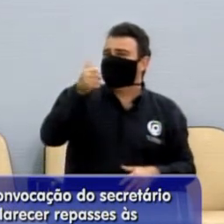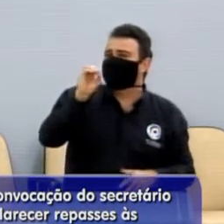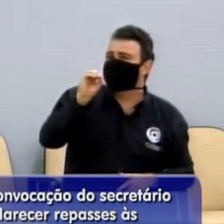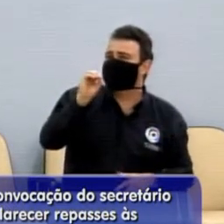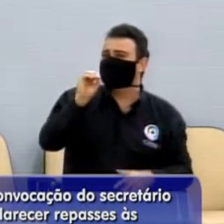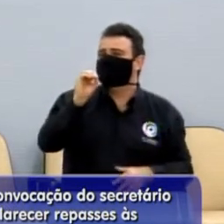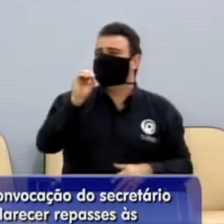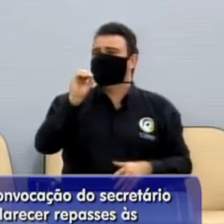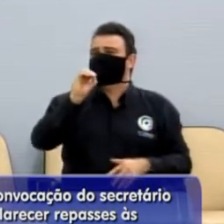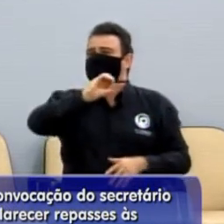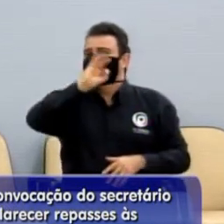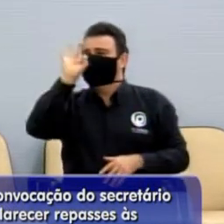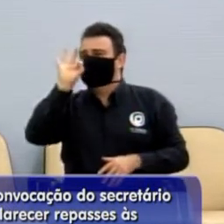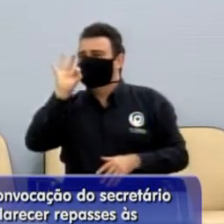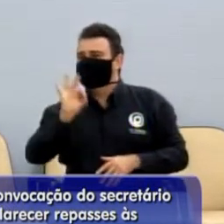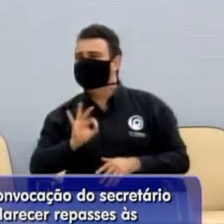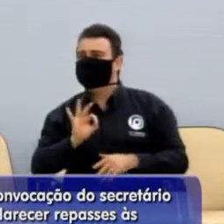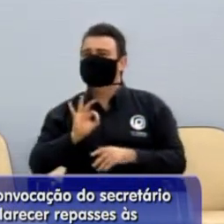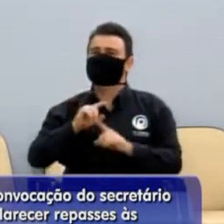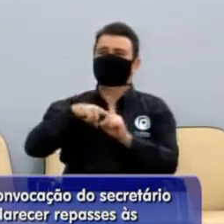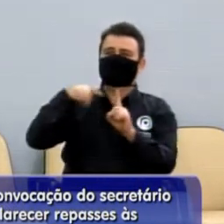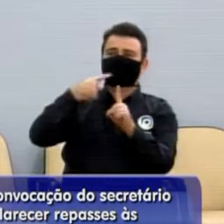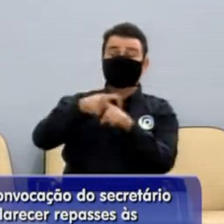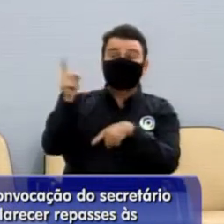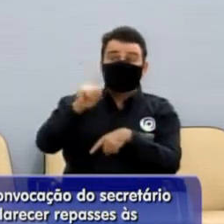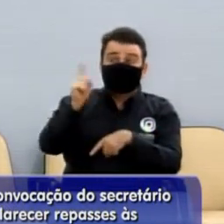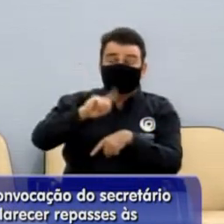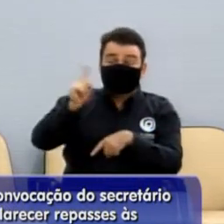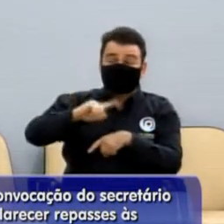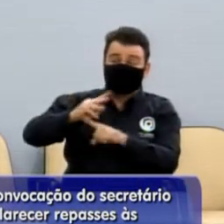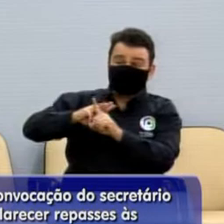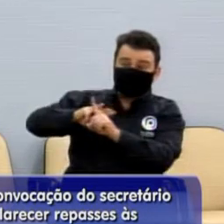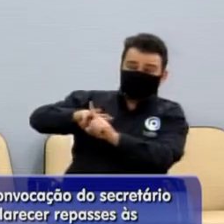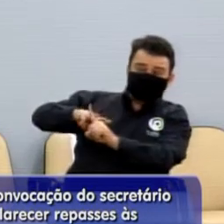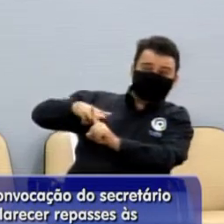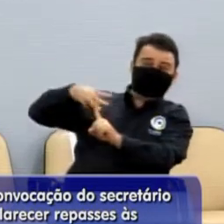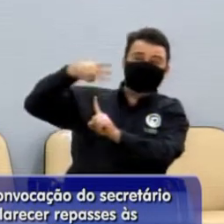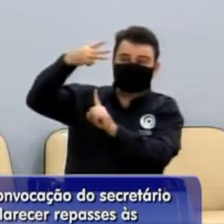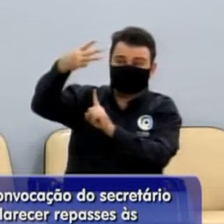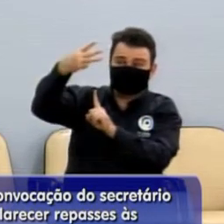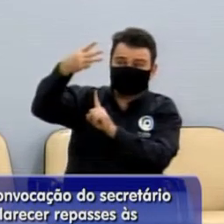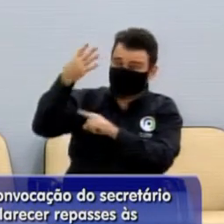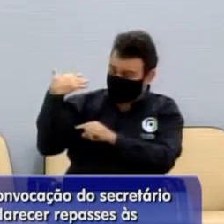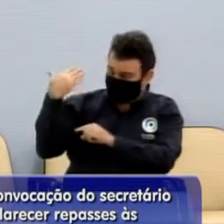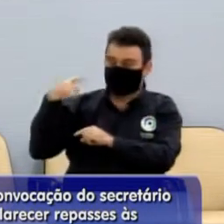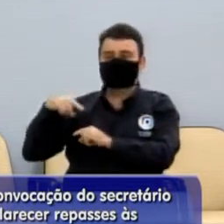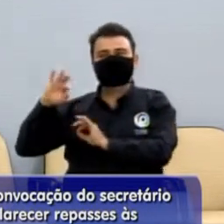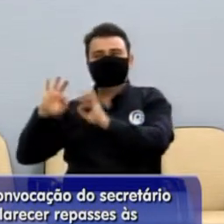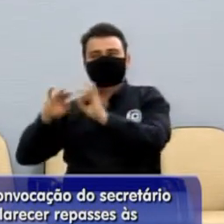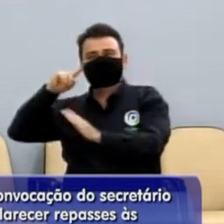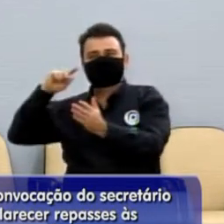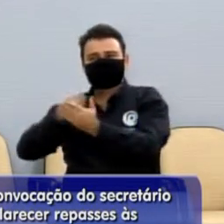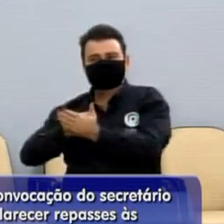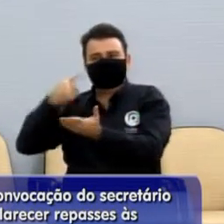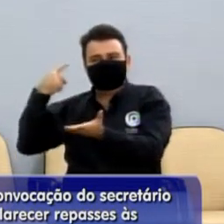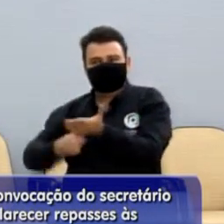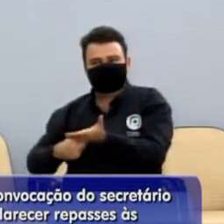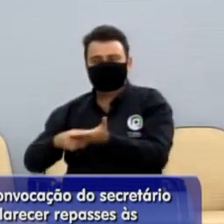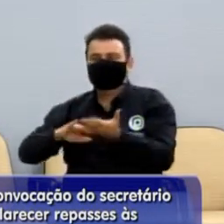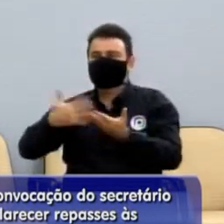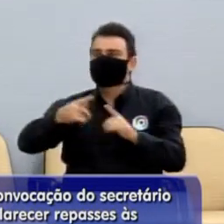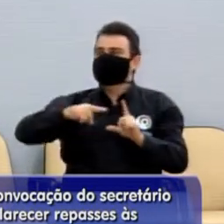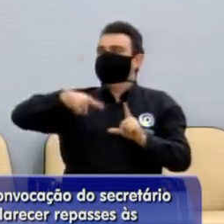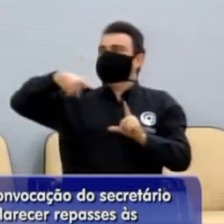10%, nós estamos falando de 3 vezes mais o planejado. Não gera estranheza em nenhum de vocês